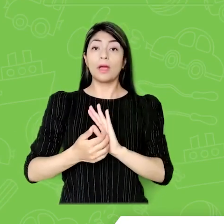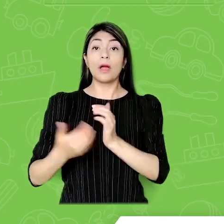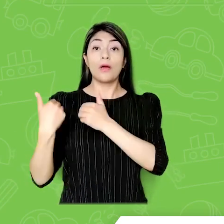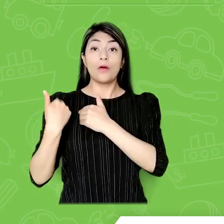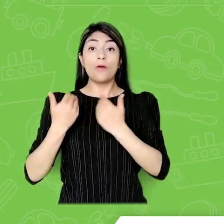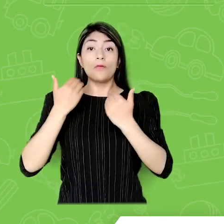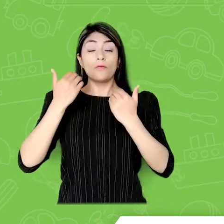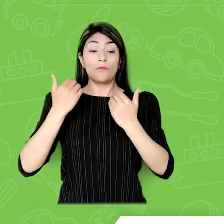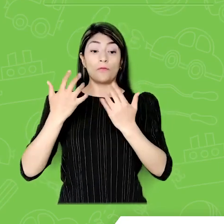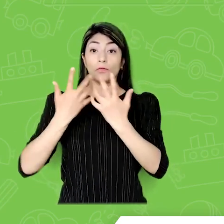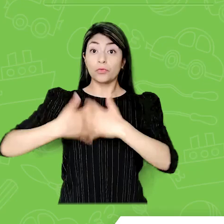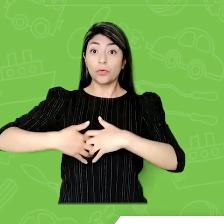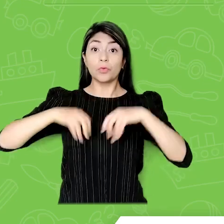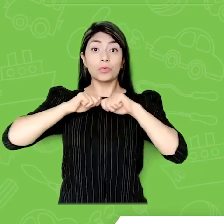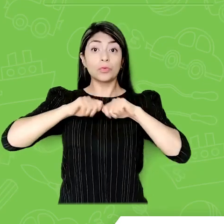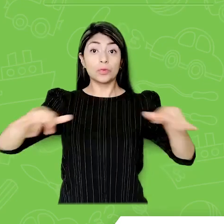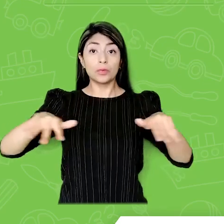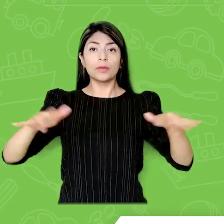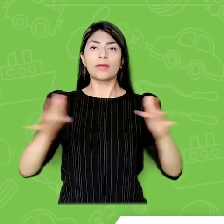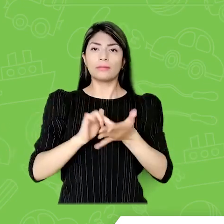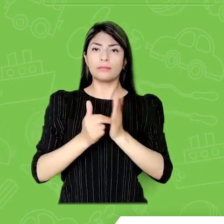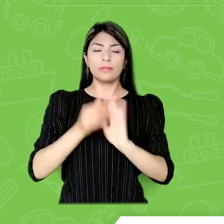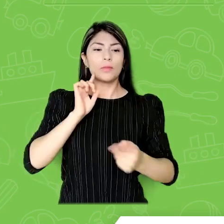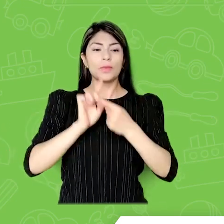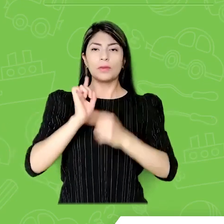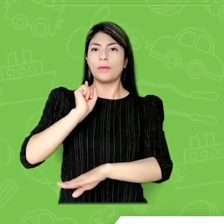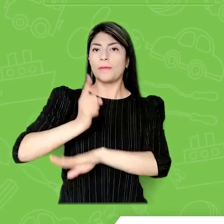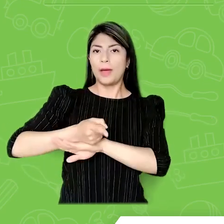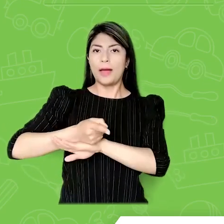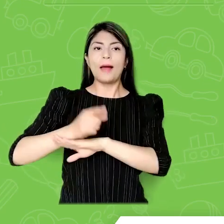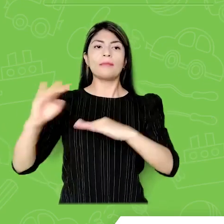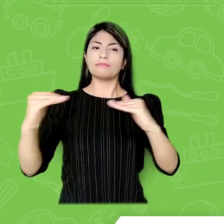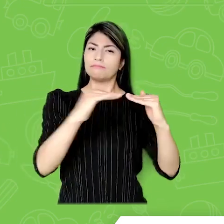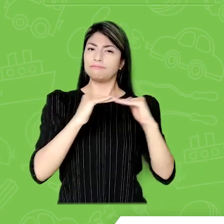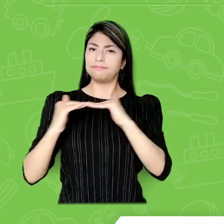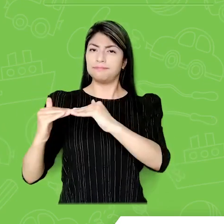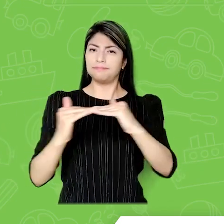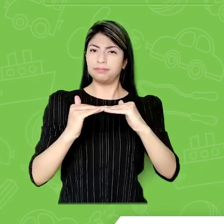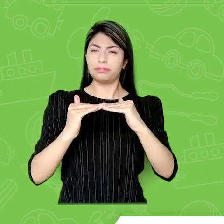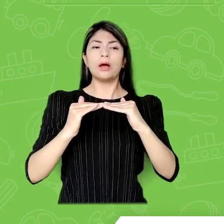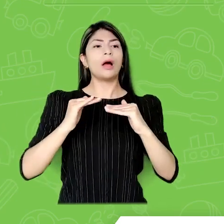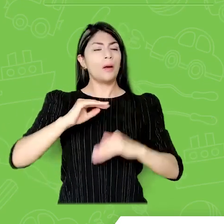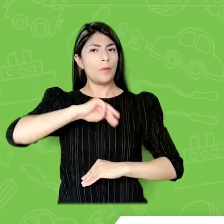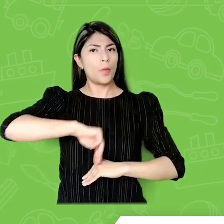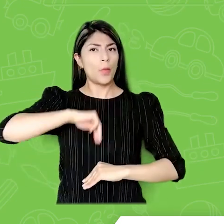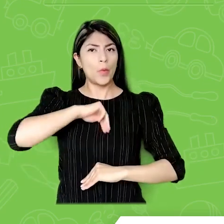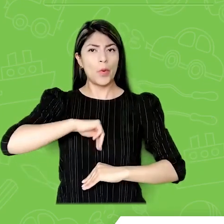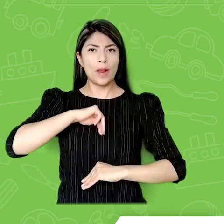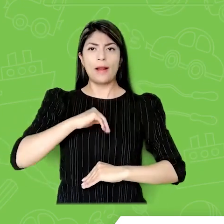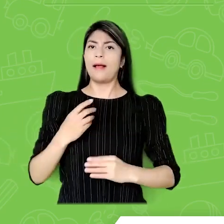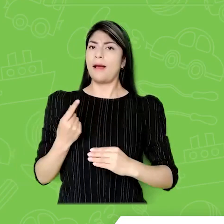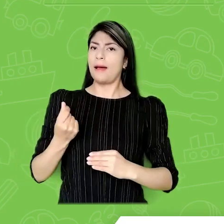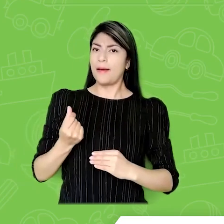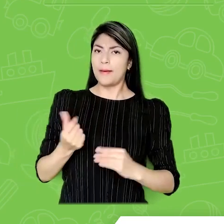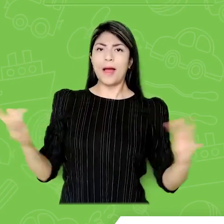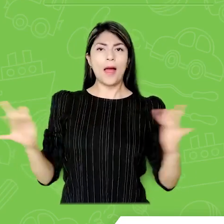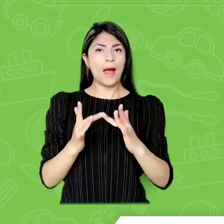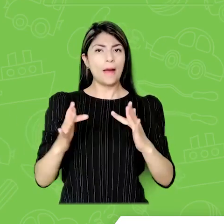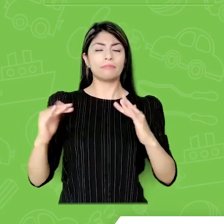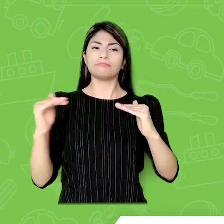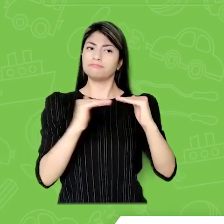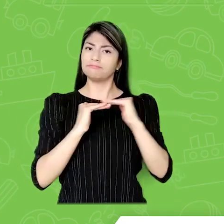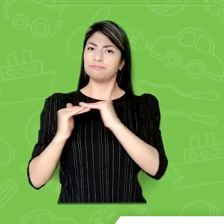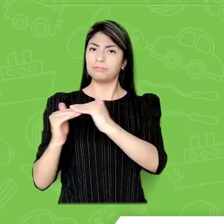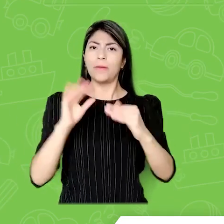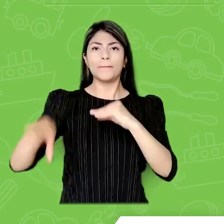se desarrolla con fundamento en los principios de igualdad, moralidad, eficacia, economía, celeridad, imparcialidad